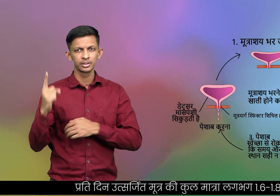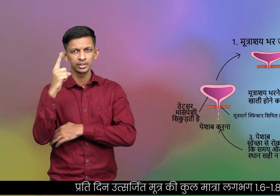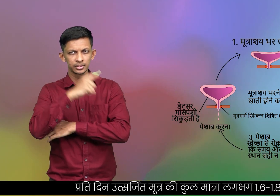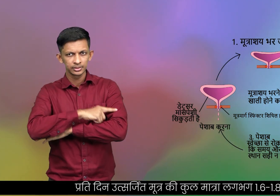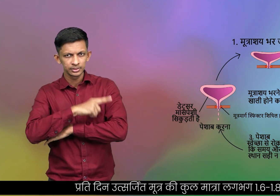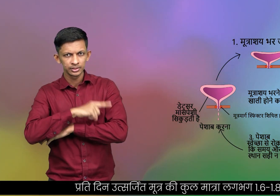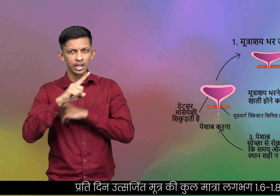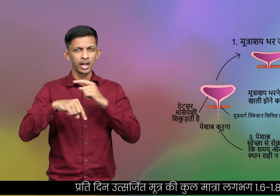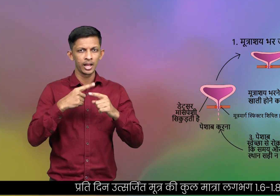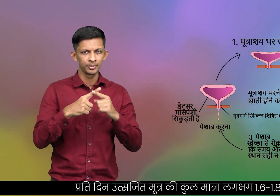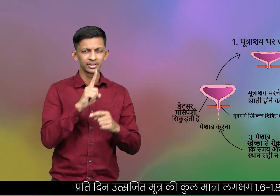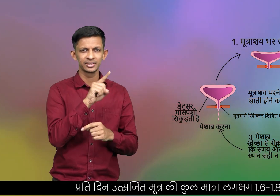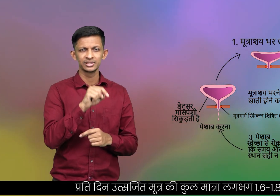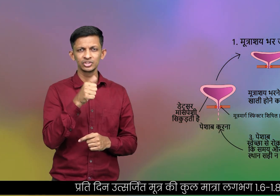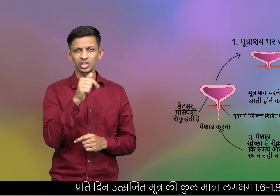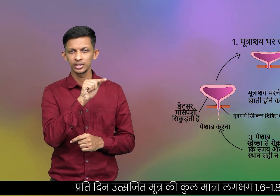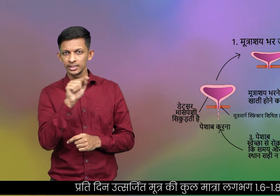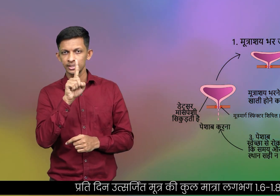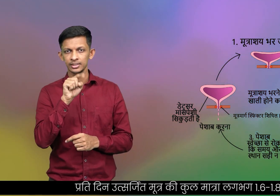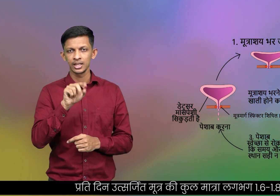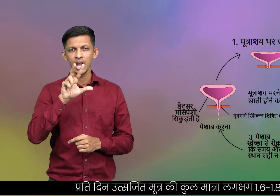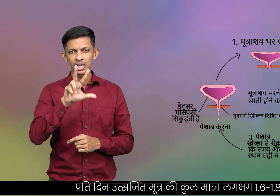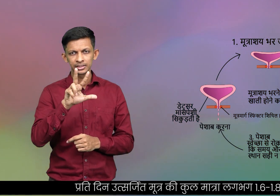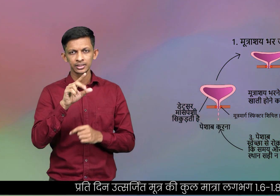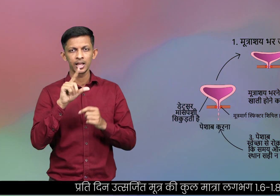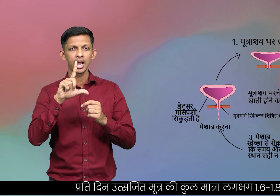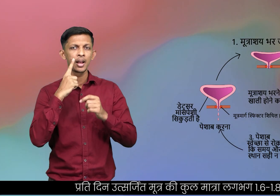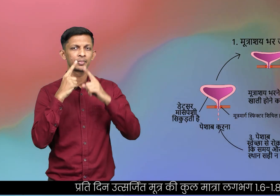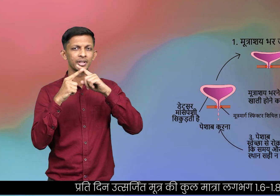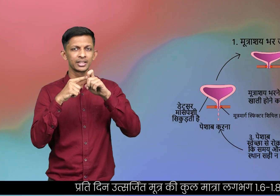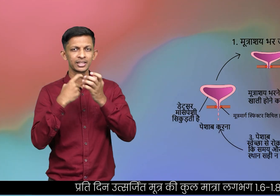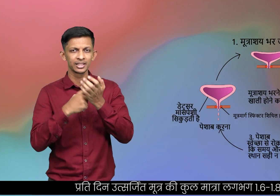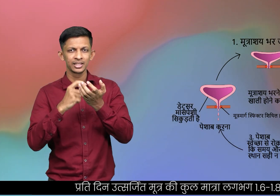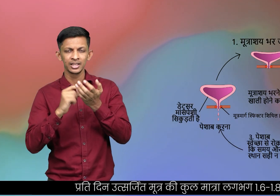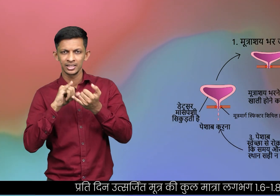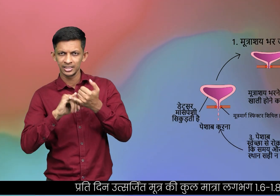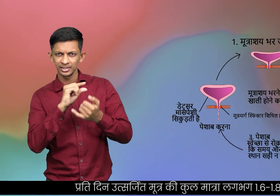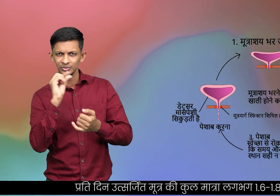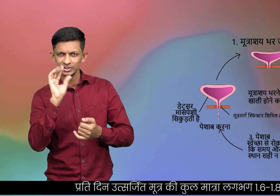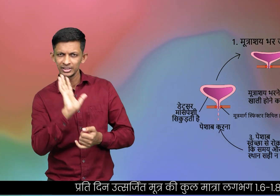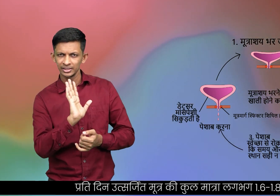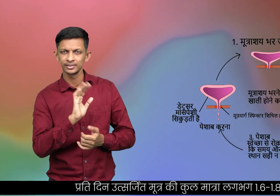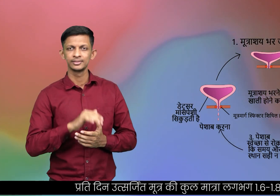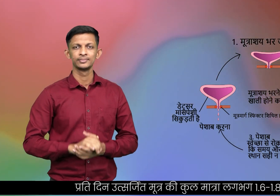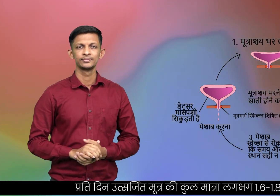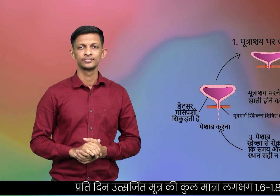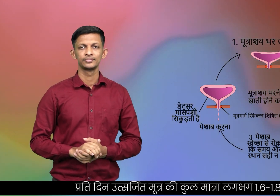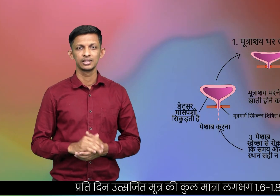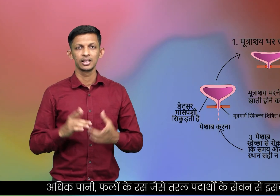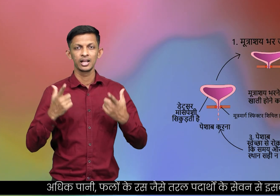कुल मात्रा लगभग 1.6 से 1.8 लीटर है।